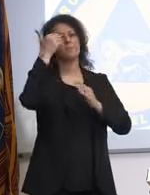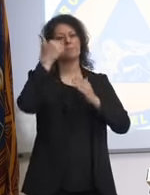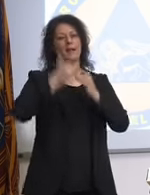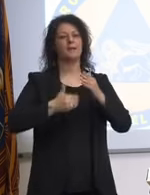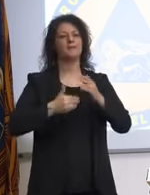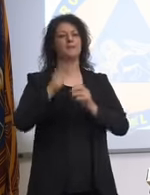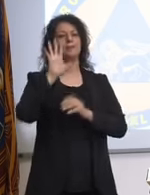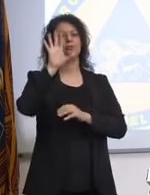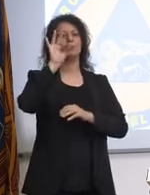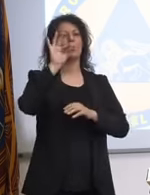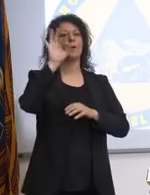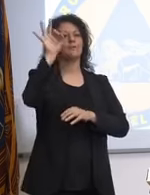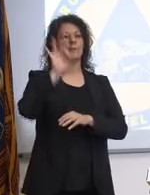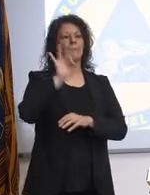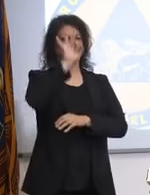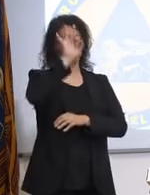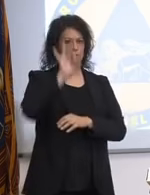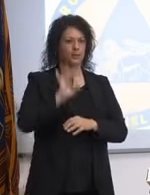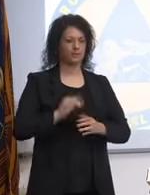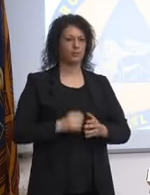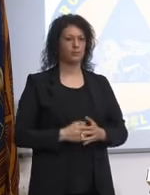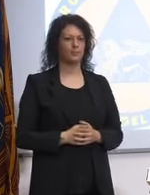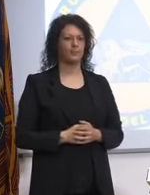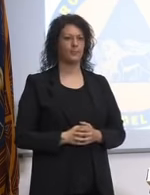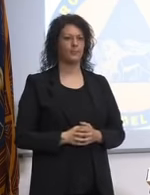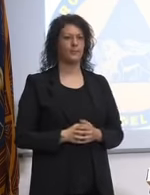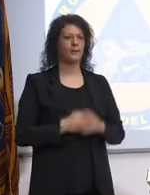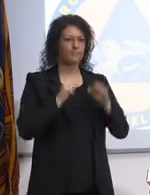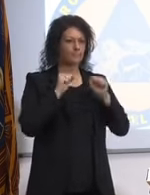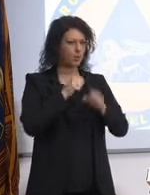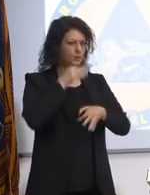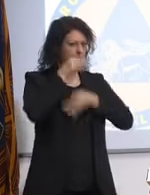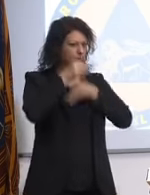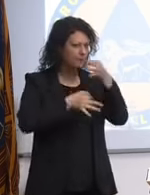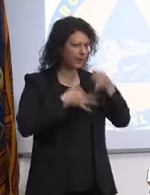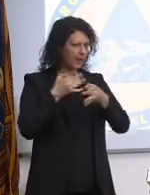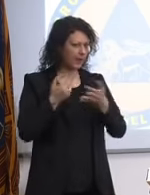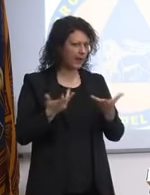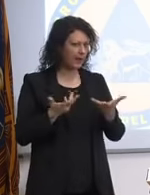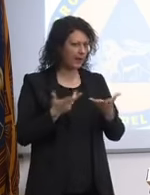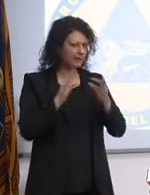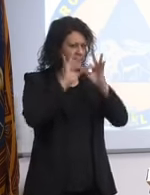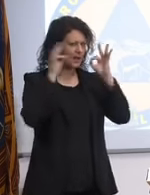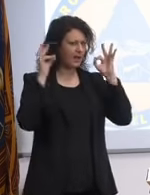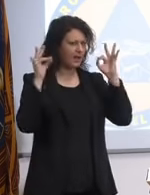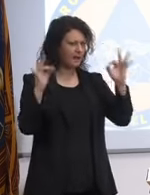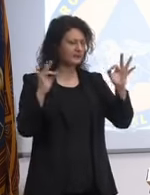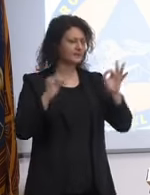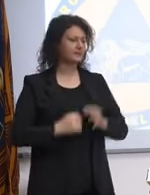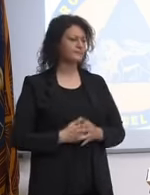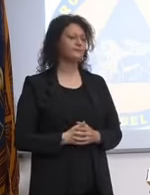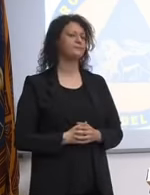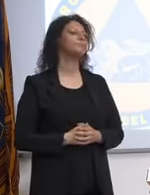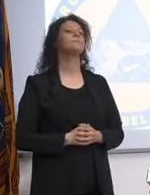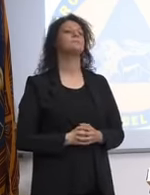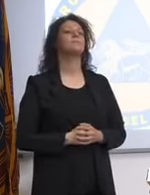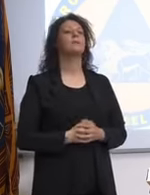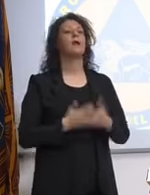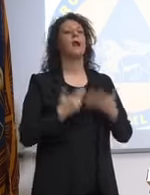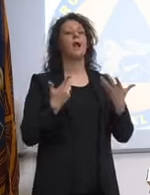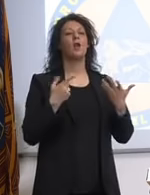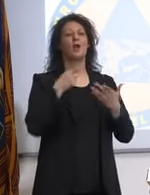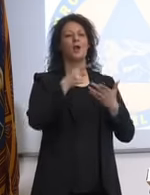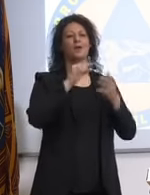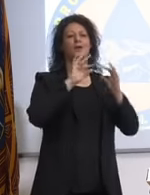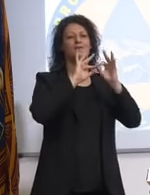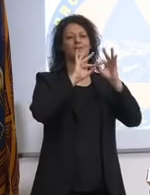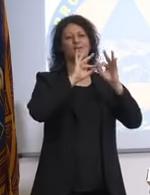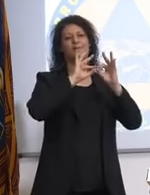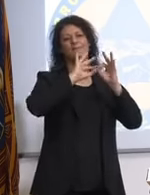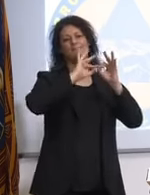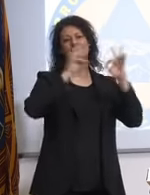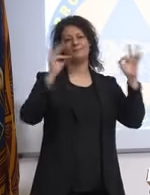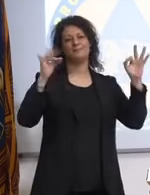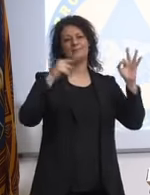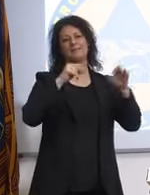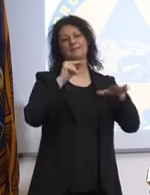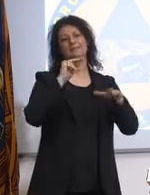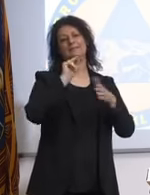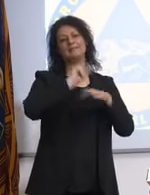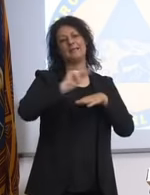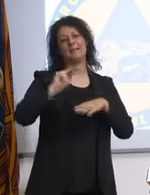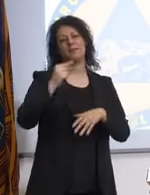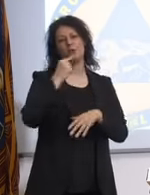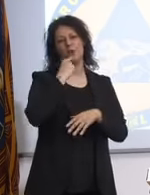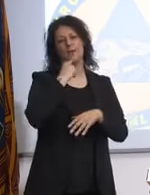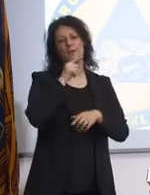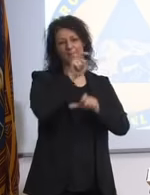omologato. Ci può spiegare? Guarda, questa è un'ordinanza che, giustamente come capite, è stata scritta dai tecnici, no? Alla luce dei confronti che hanno